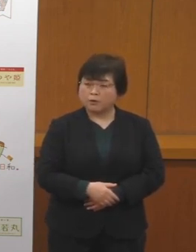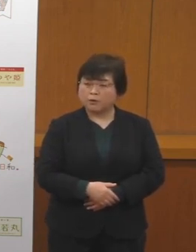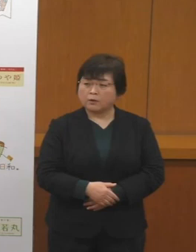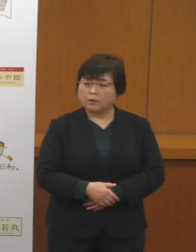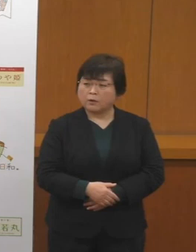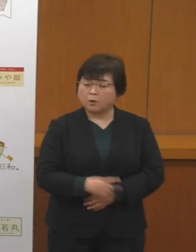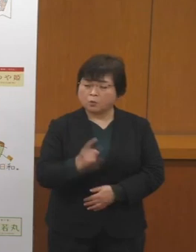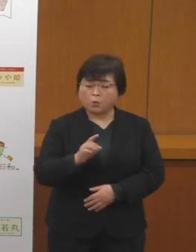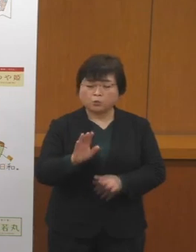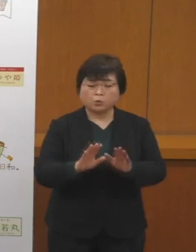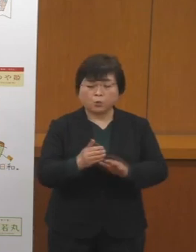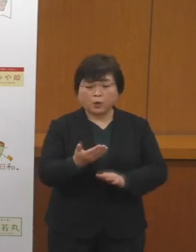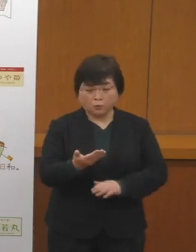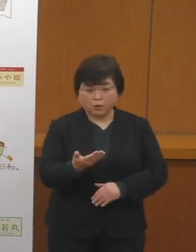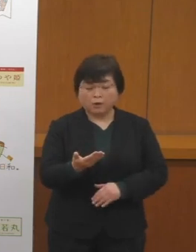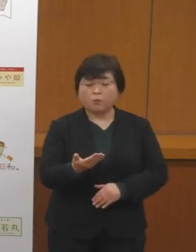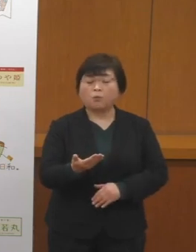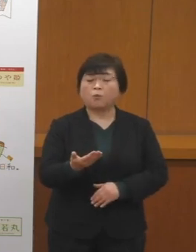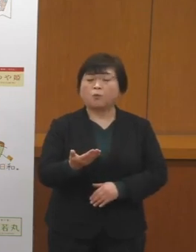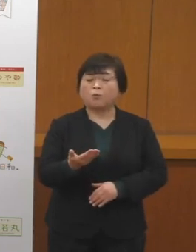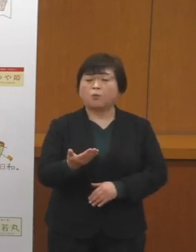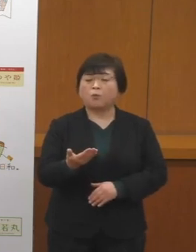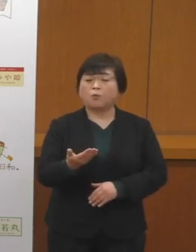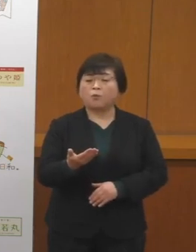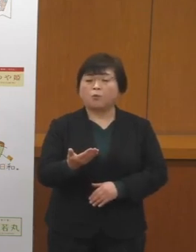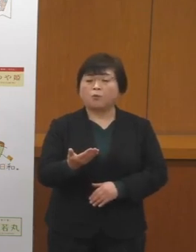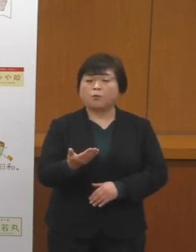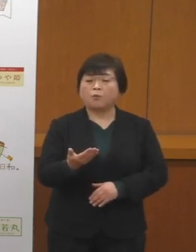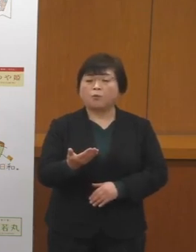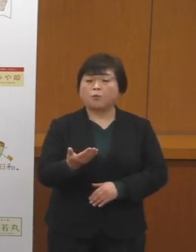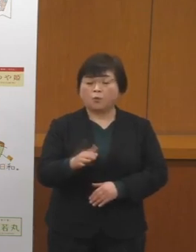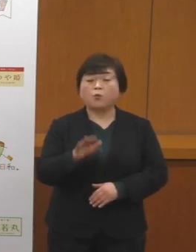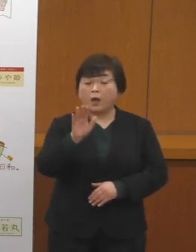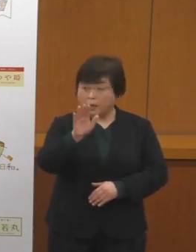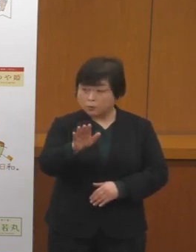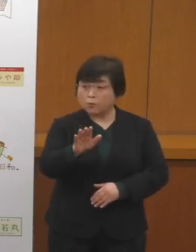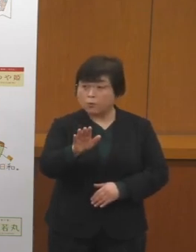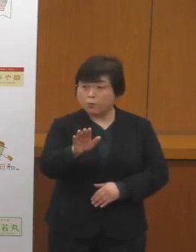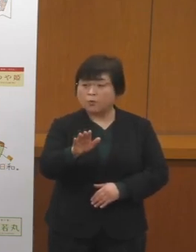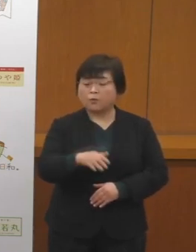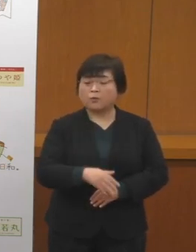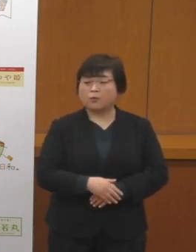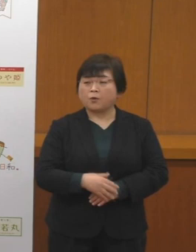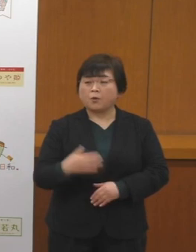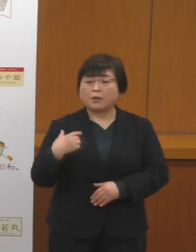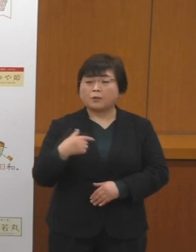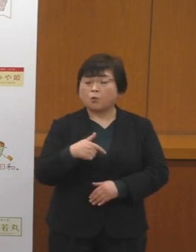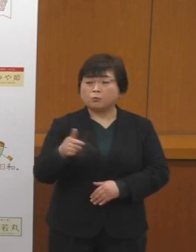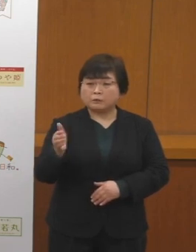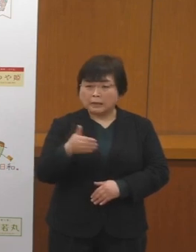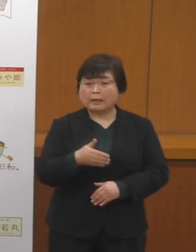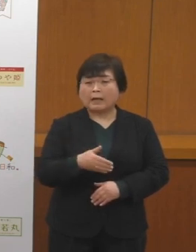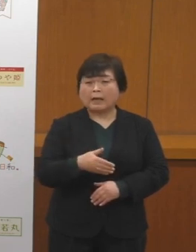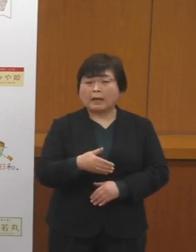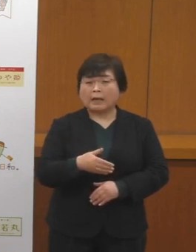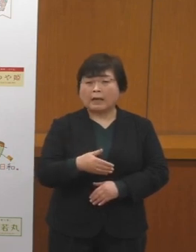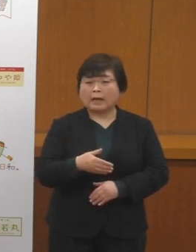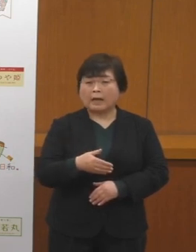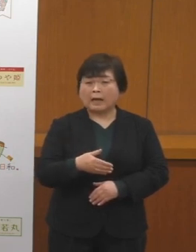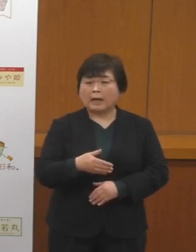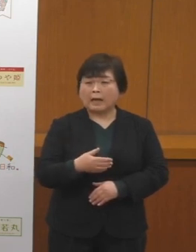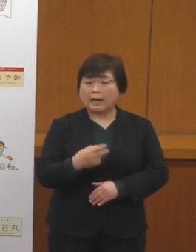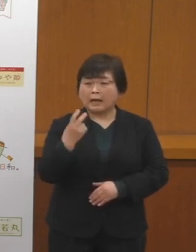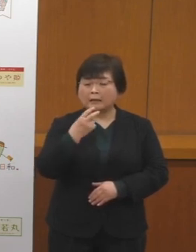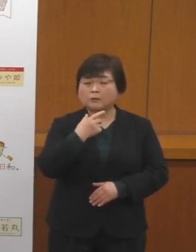どういう状況なのかということをこの後ですねちょっとあの担当部の方からちょっとお聞きになっ